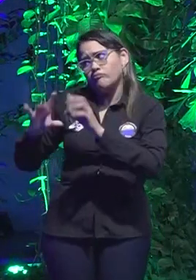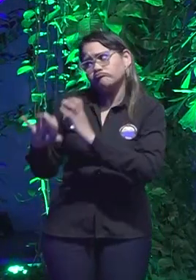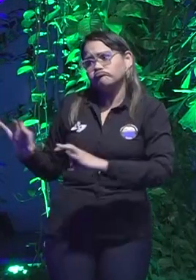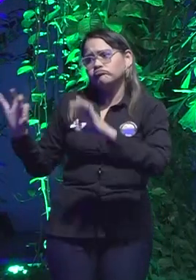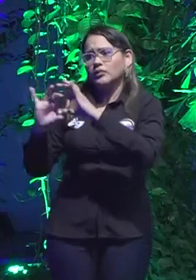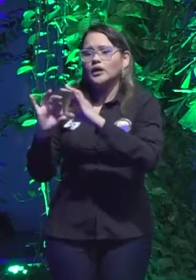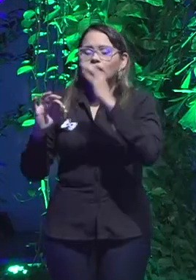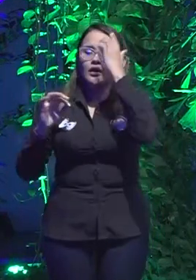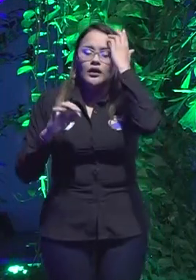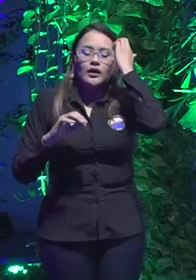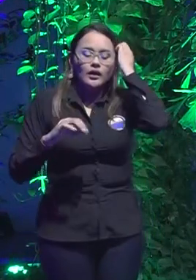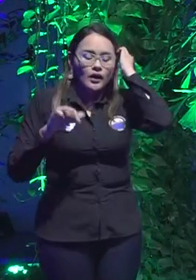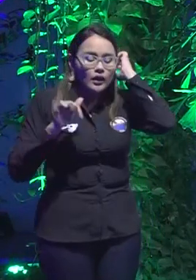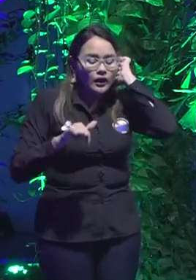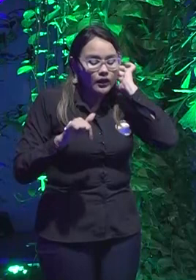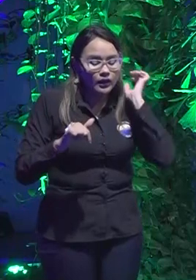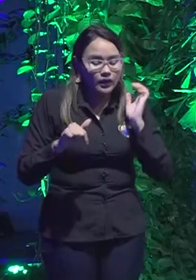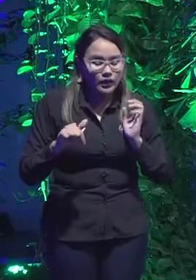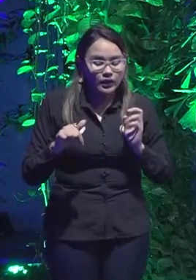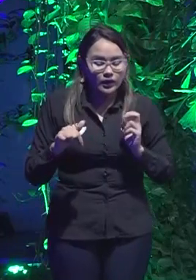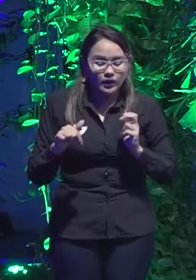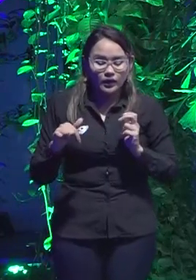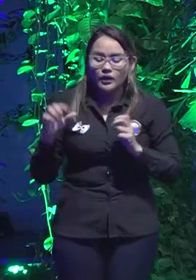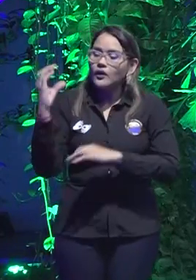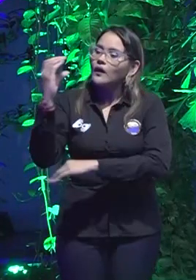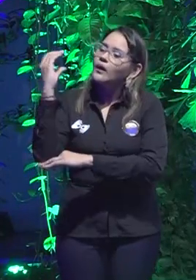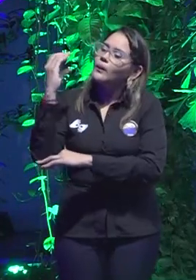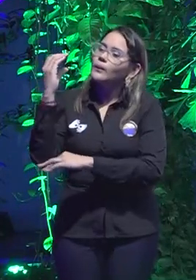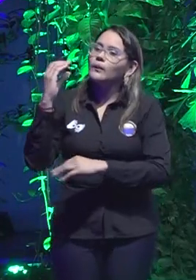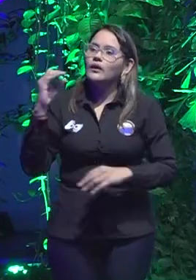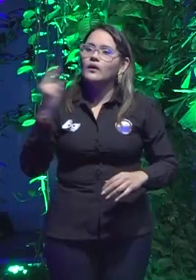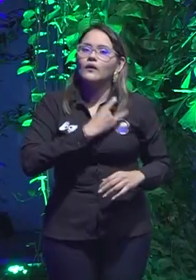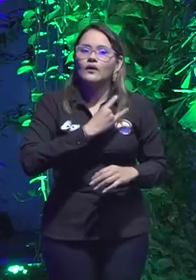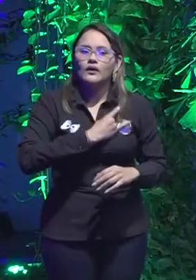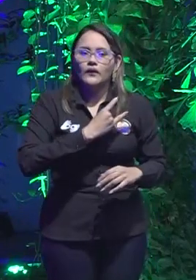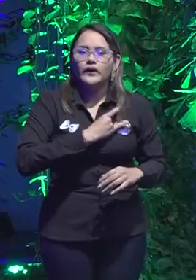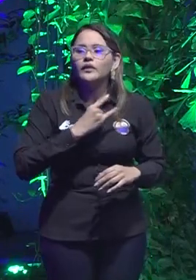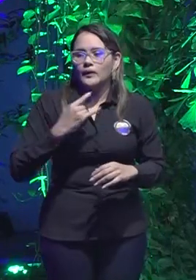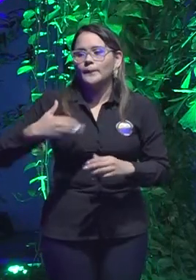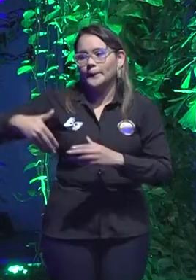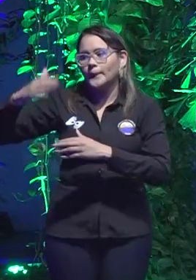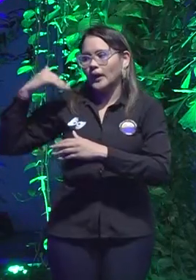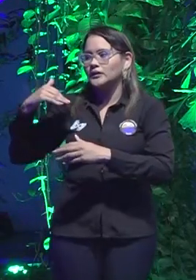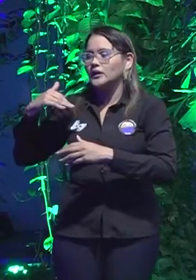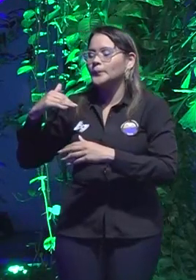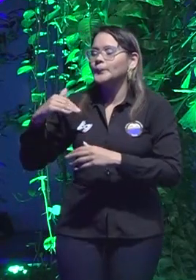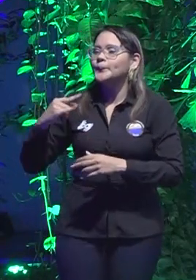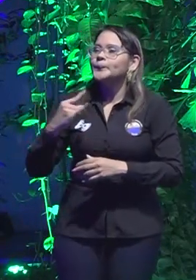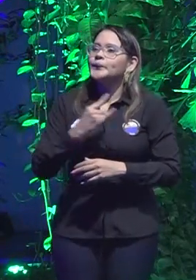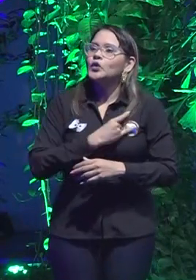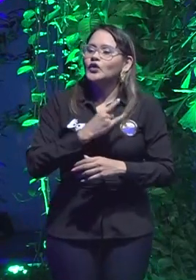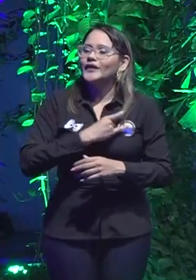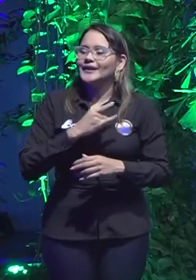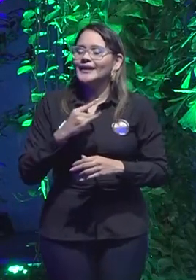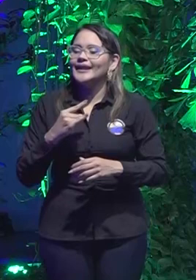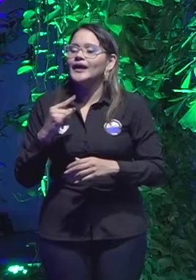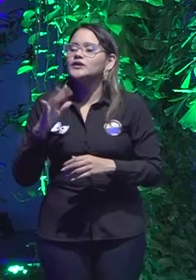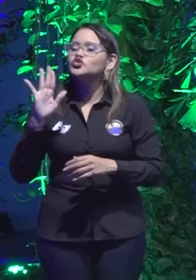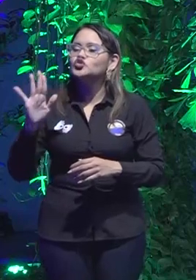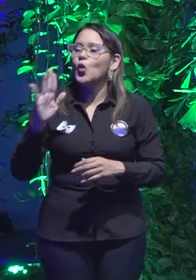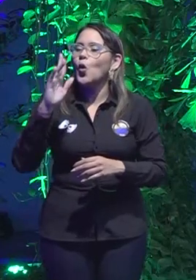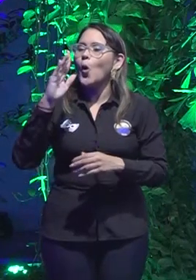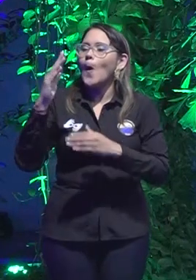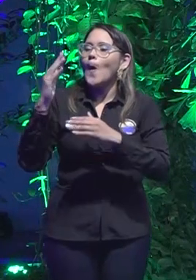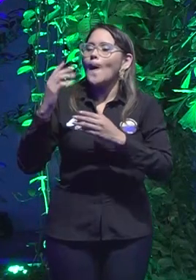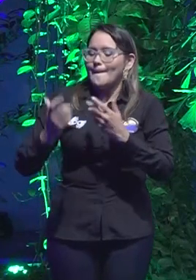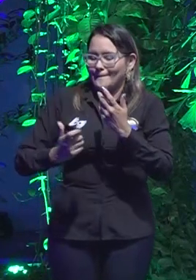Colombia, la Universidad de AN hace unos años obtuvo su acreditación internacional como universidad emprendedora. Por